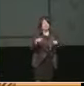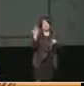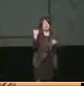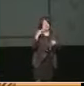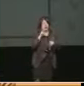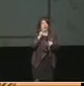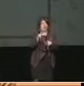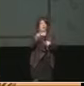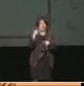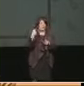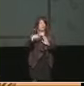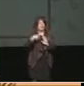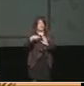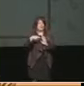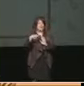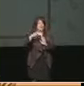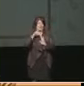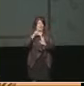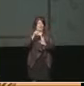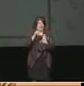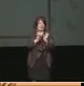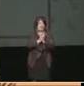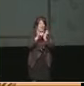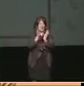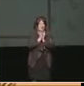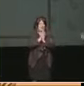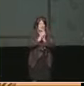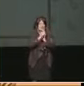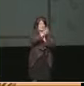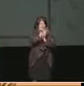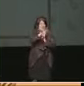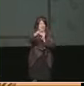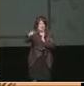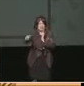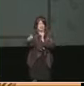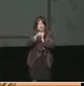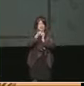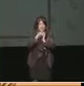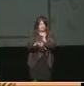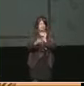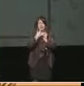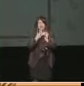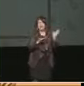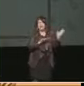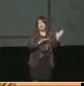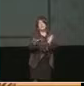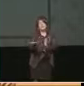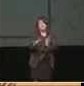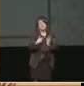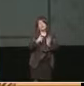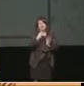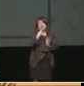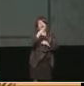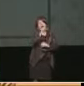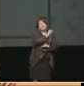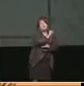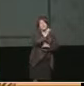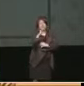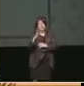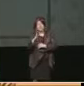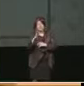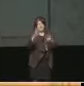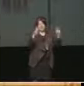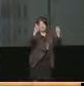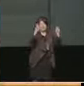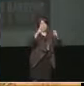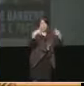da Presidente Vino e ci sono un sacco di lezioni bellissime che io vi invito a vedere ne dico qualcuna Alessandro Barbero su Guerra e Pace